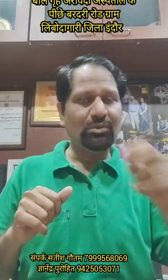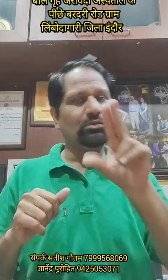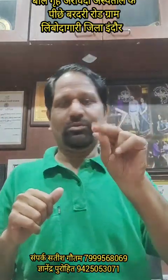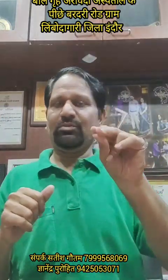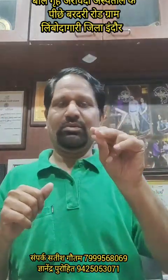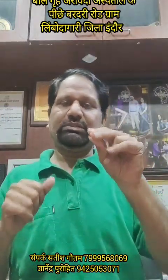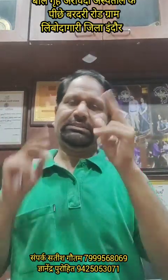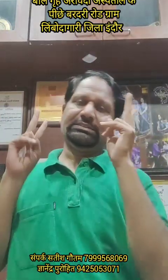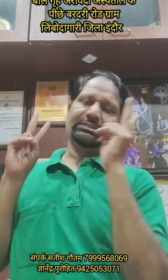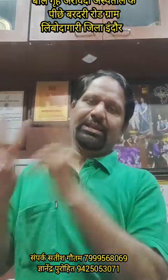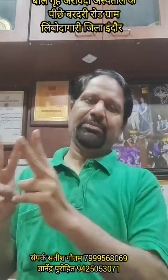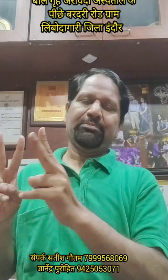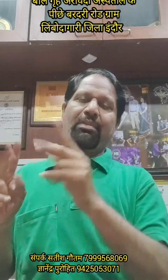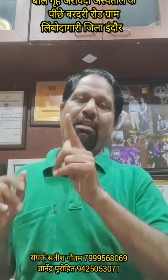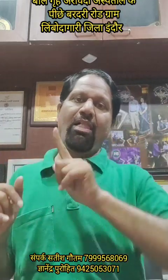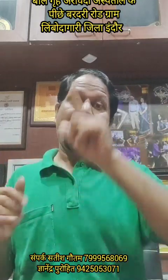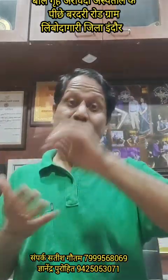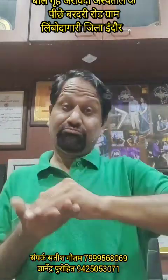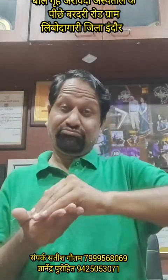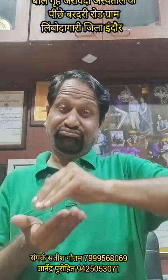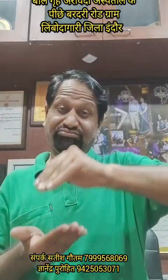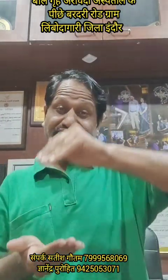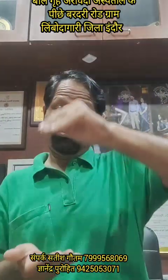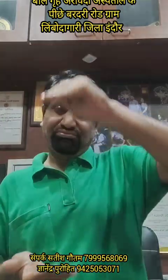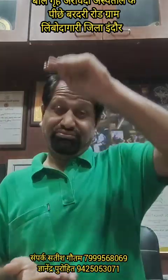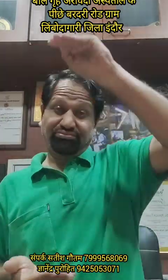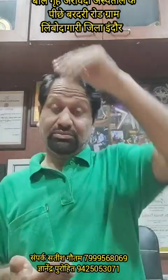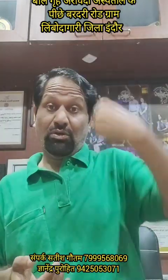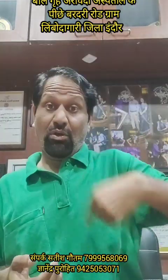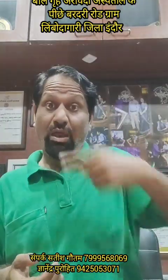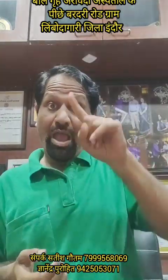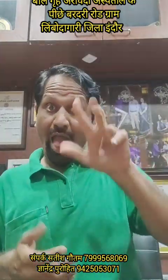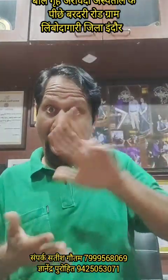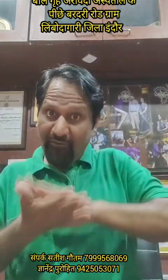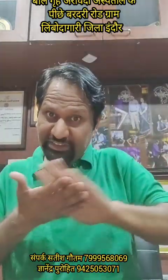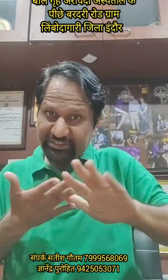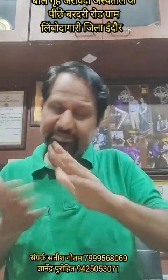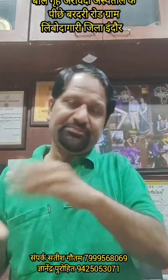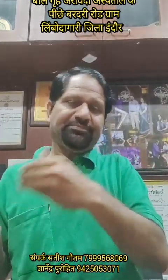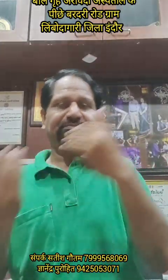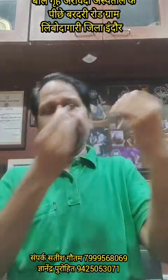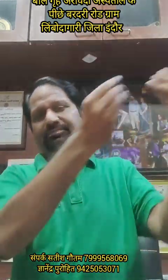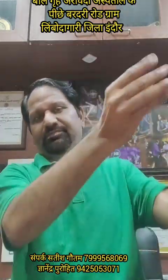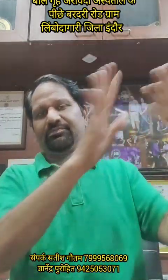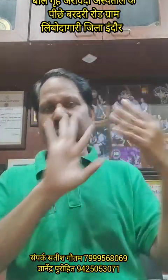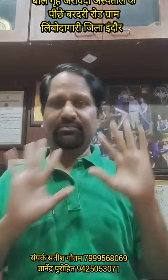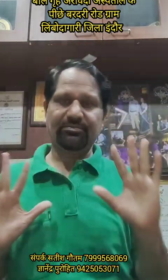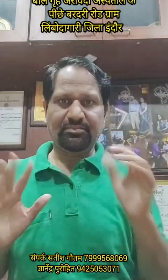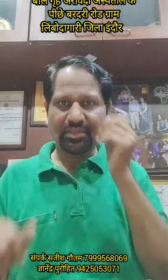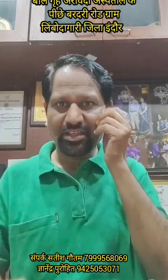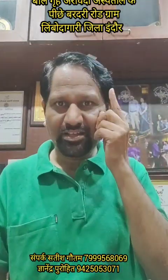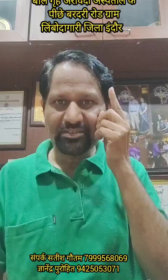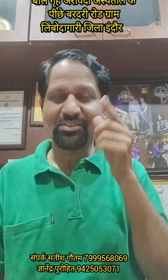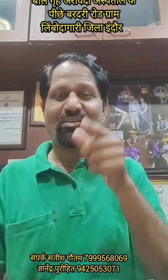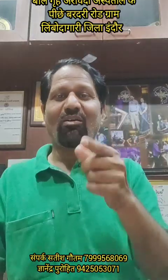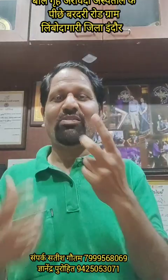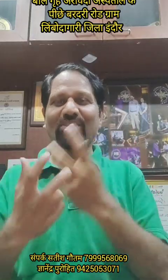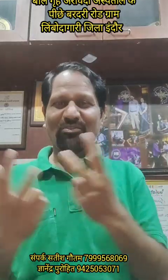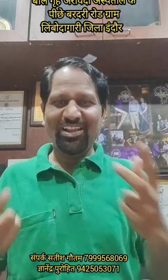छुट्टी होगी या कोई तीज त्यौहार होगा, जब तक वह 18 वर्ष, कोई छुट्टी नहीं होगी, 18 वर्ष का होने के बाद उसको छोड़ा